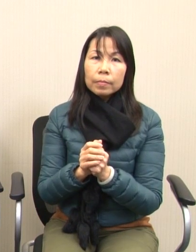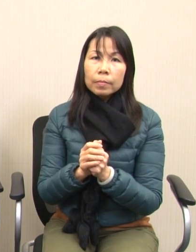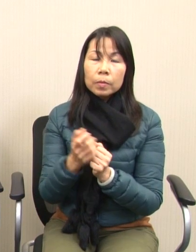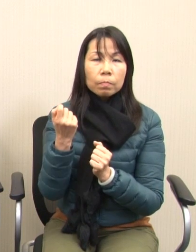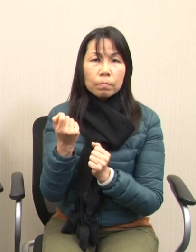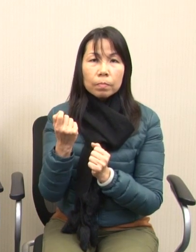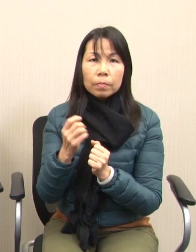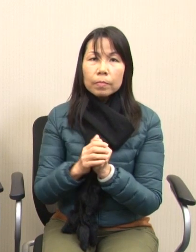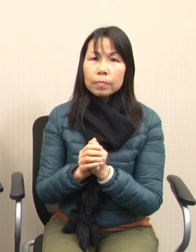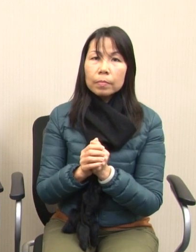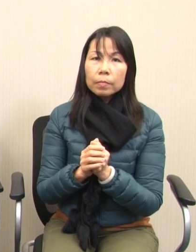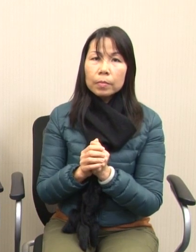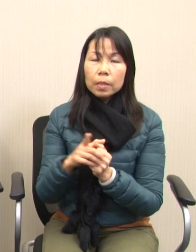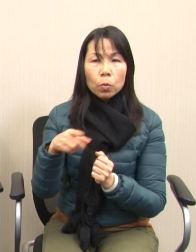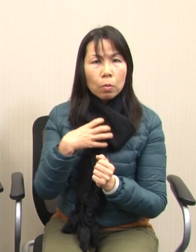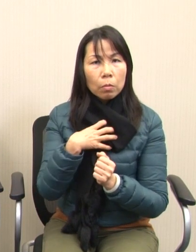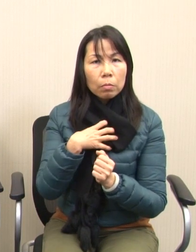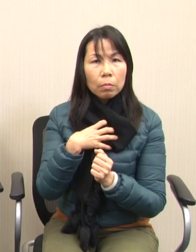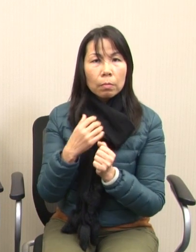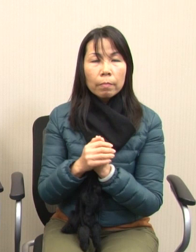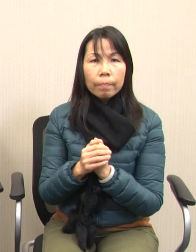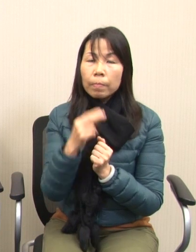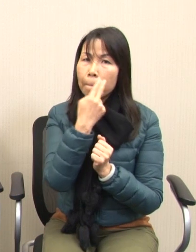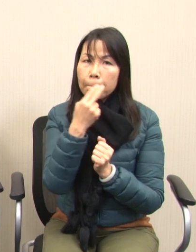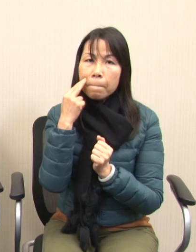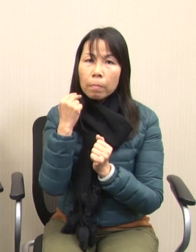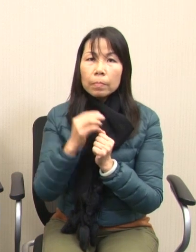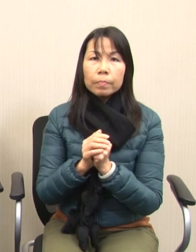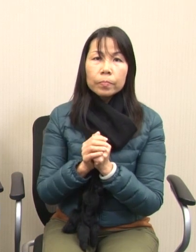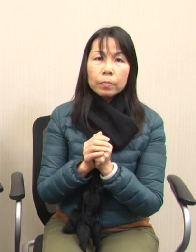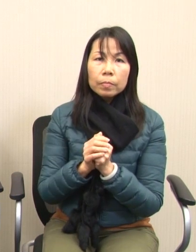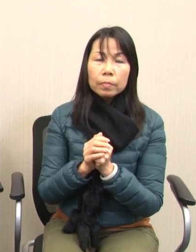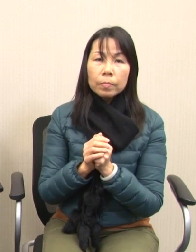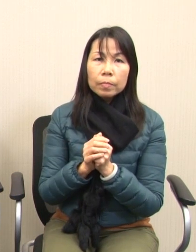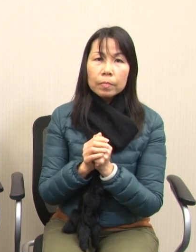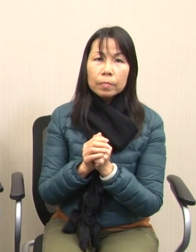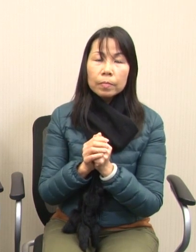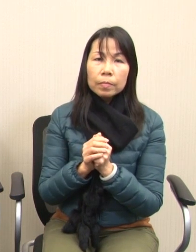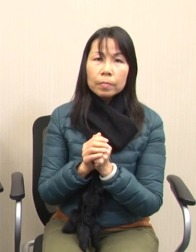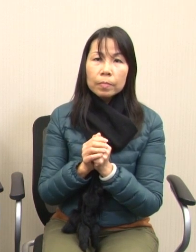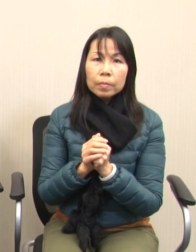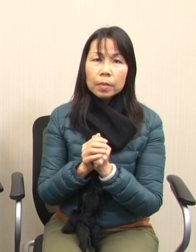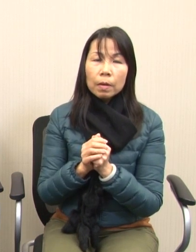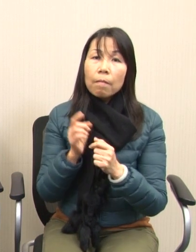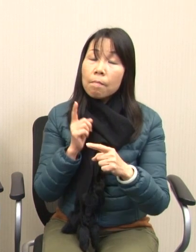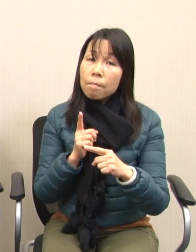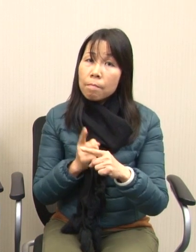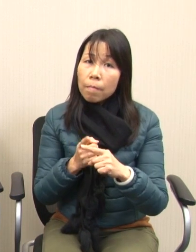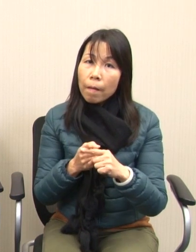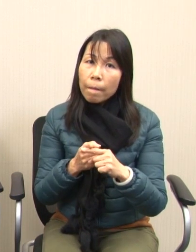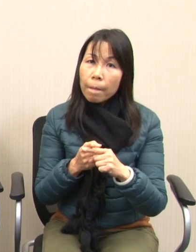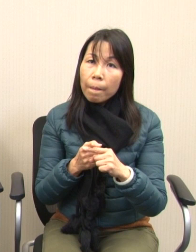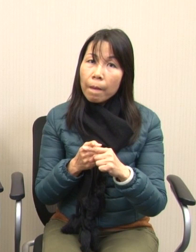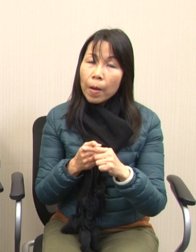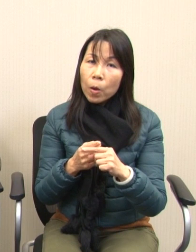很簡單，你認為曾俊華的 mouthpieces 是珍寶，抑或是他